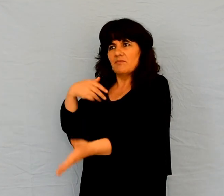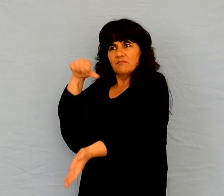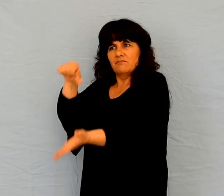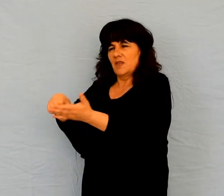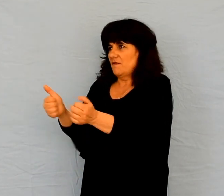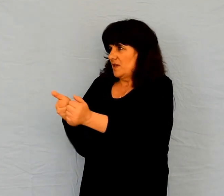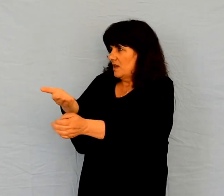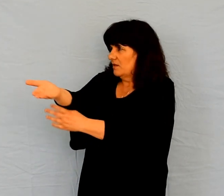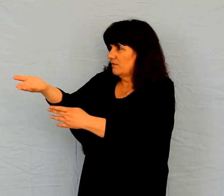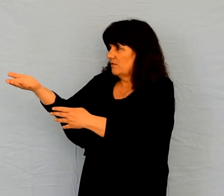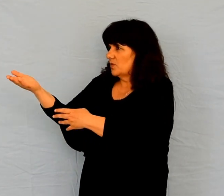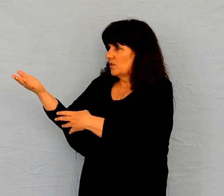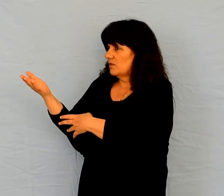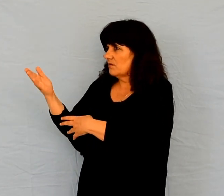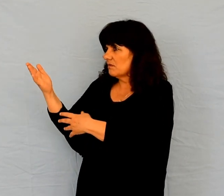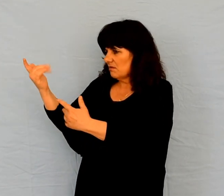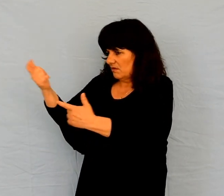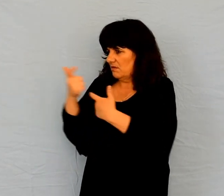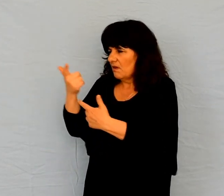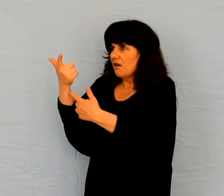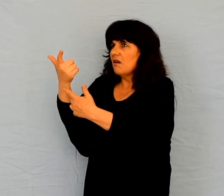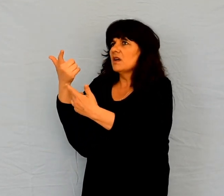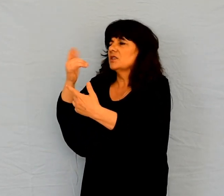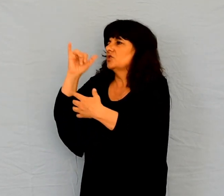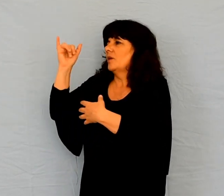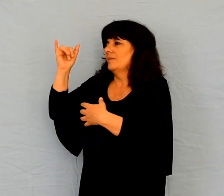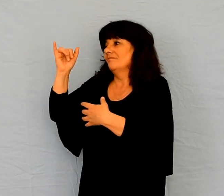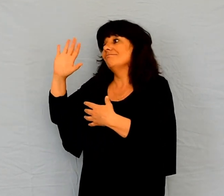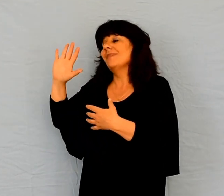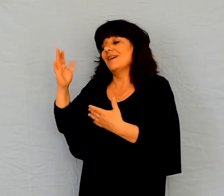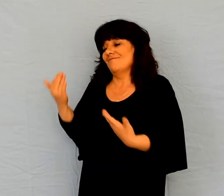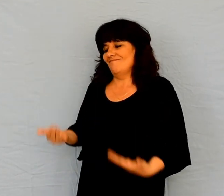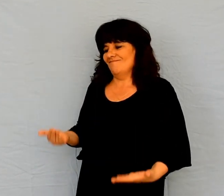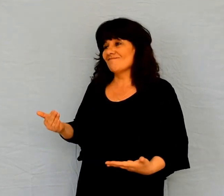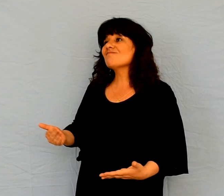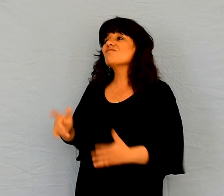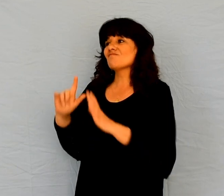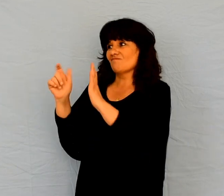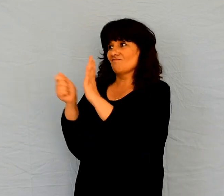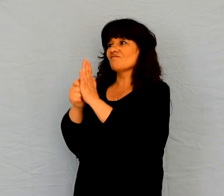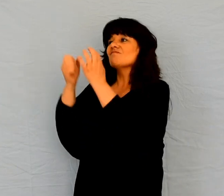Mais c'est maintenant votre heure, et le pouvoir des ténèbres.